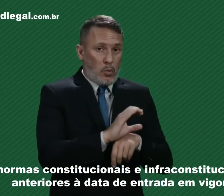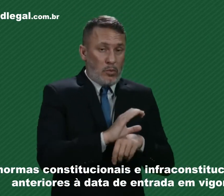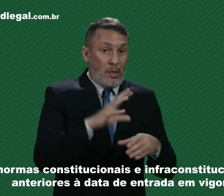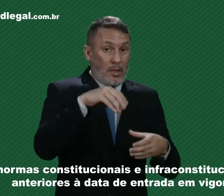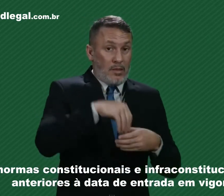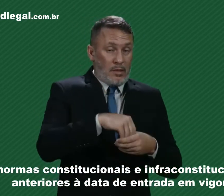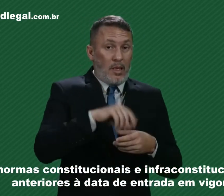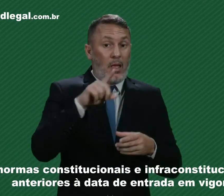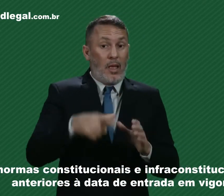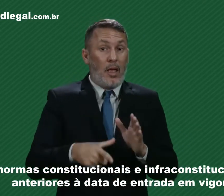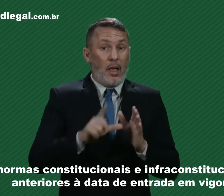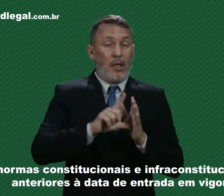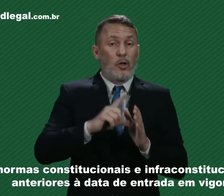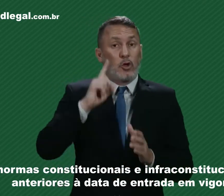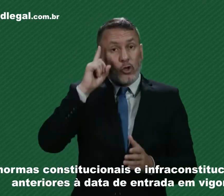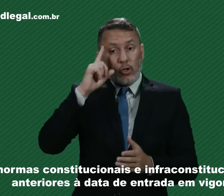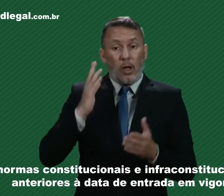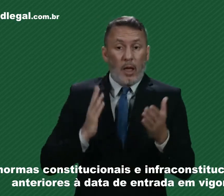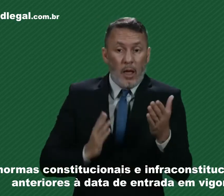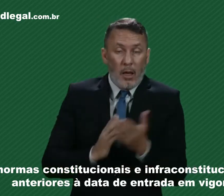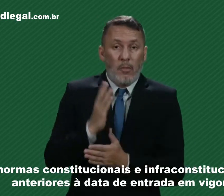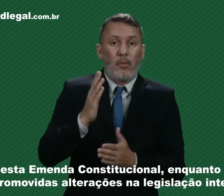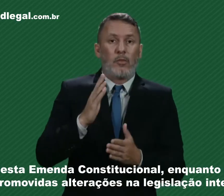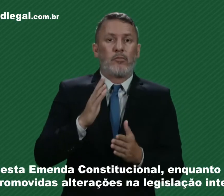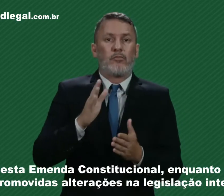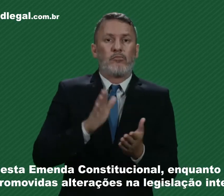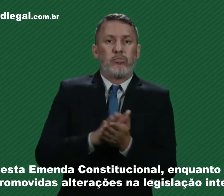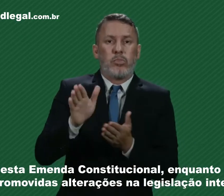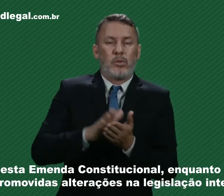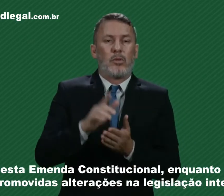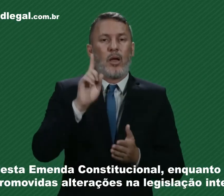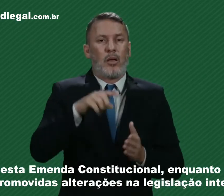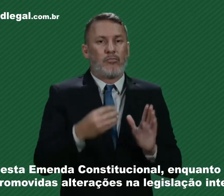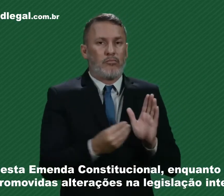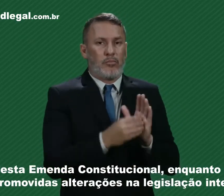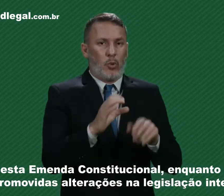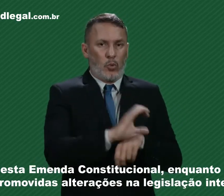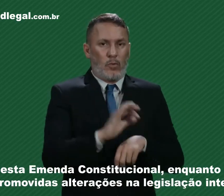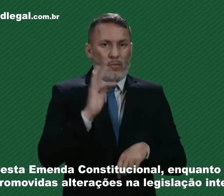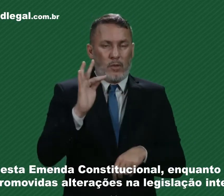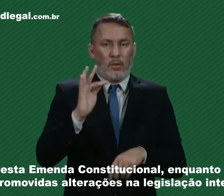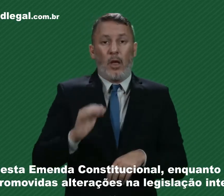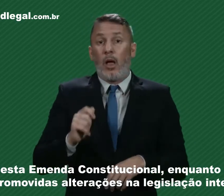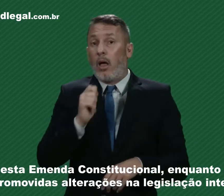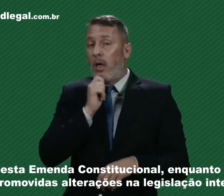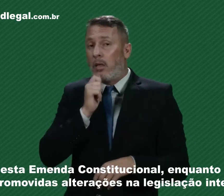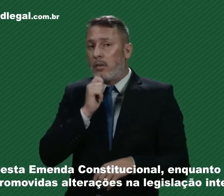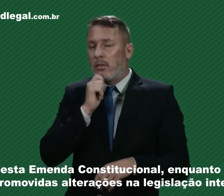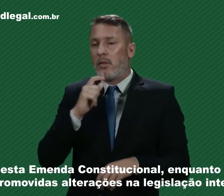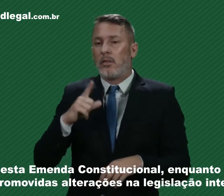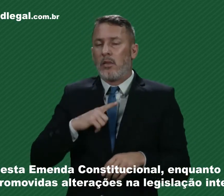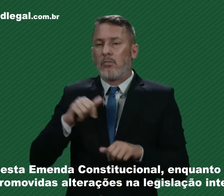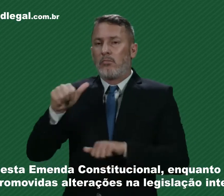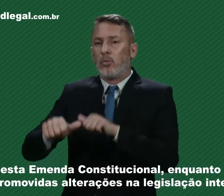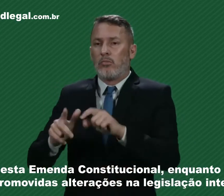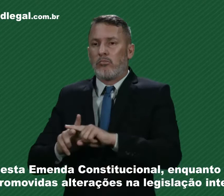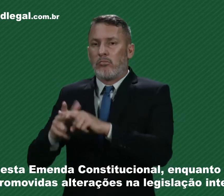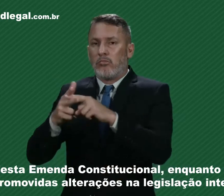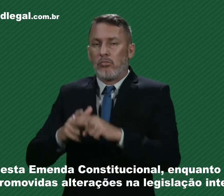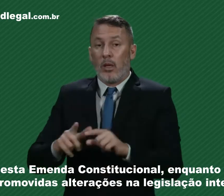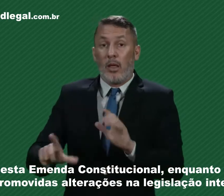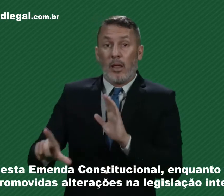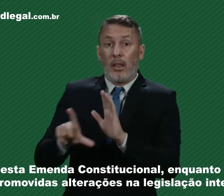e infraconstitucionais anteriores à data de entrada em vigor desta emenda constitucional, enquanto não promovidas alterações